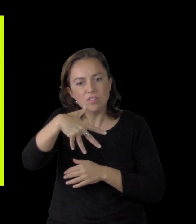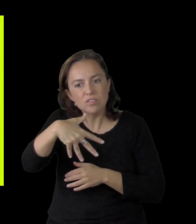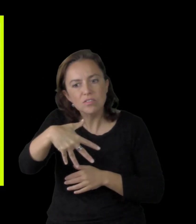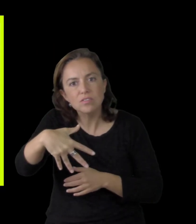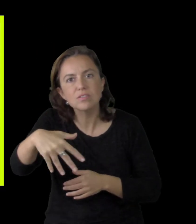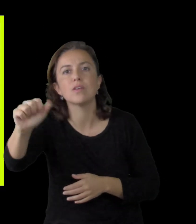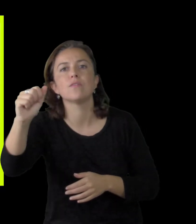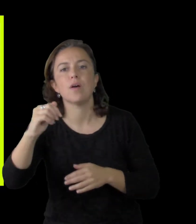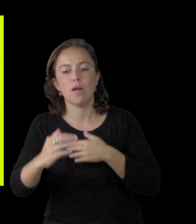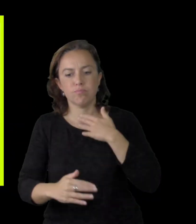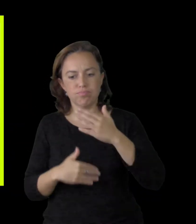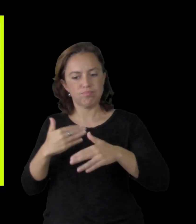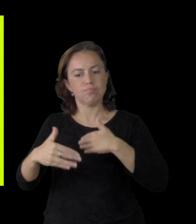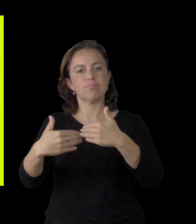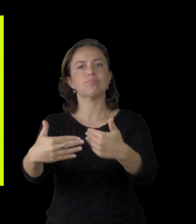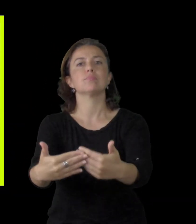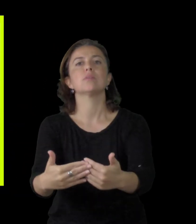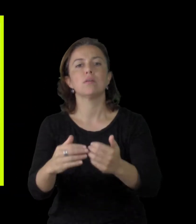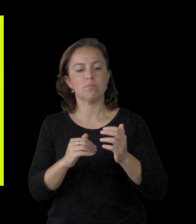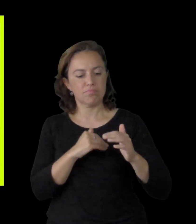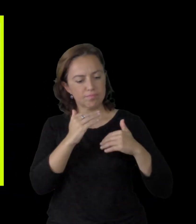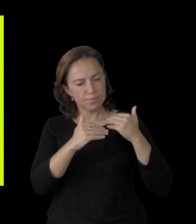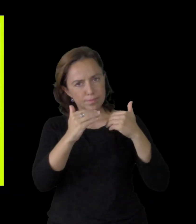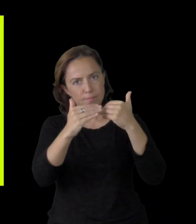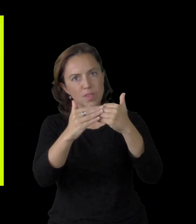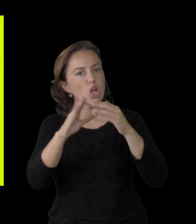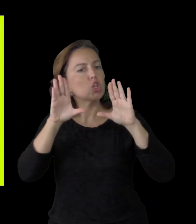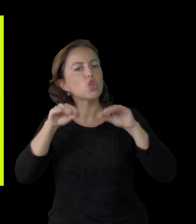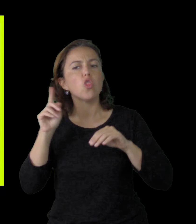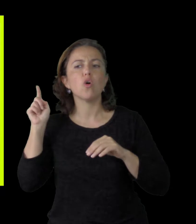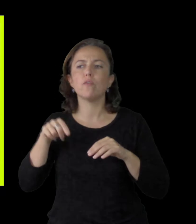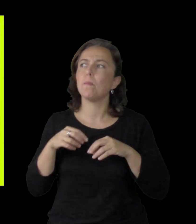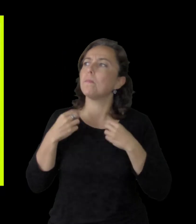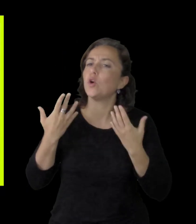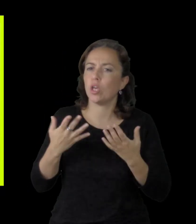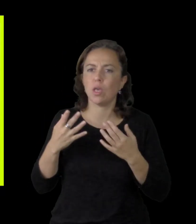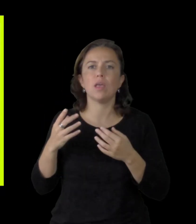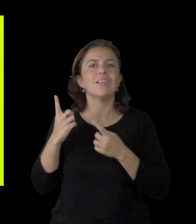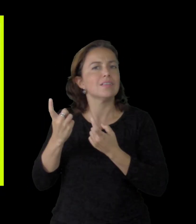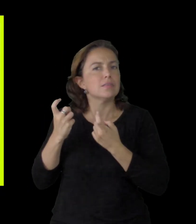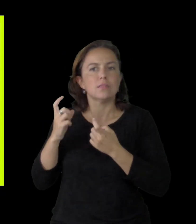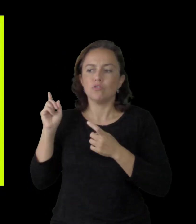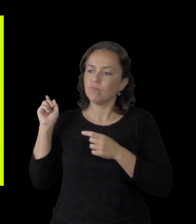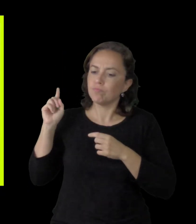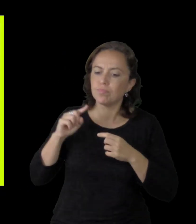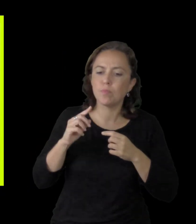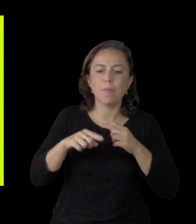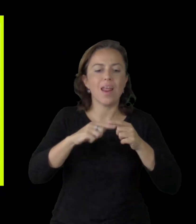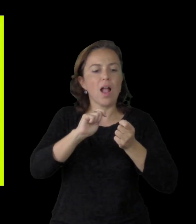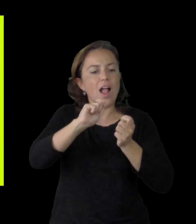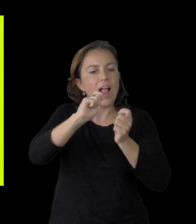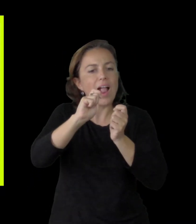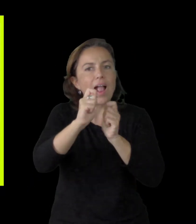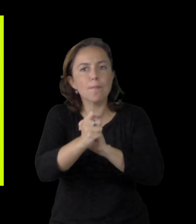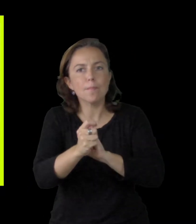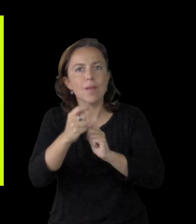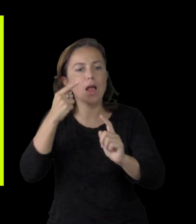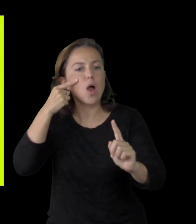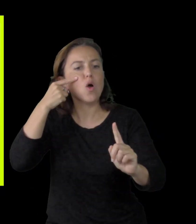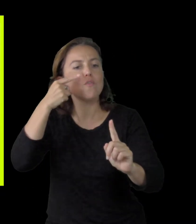progreso, donde todo lo que sucede por algo y sucede con una finalidad o